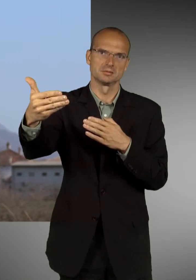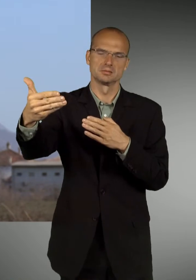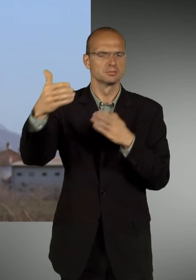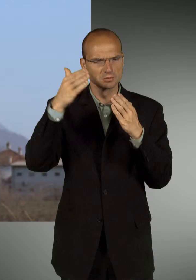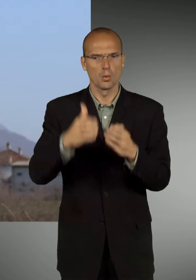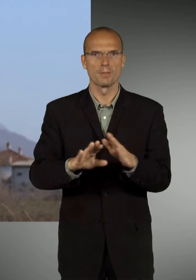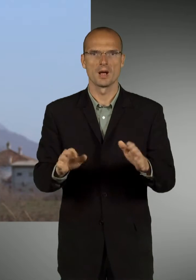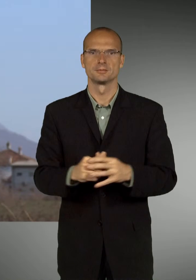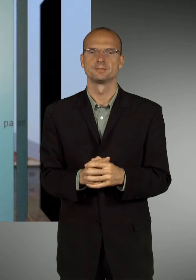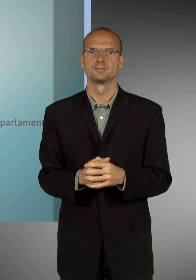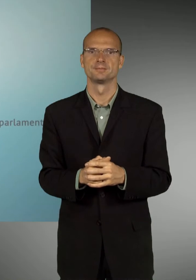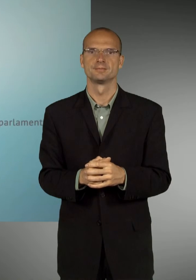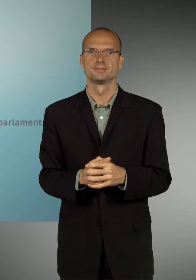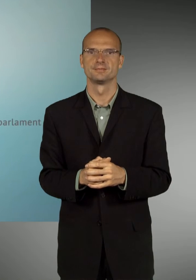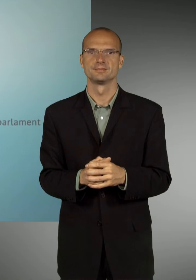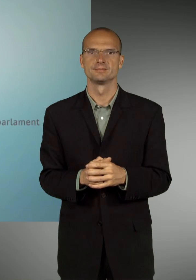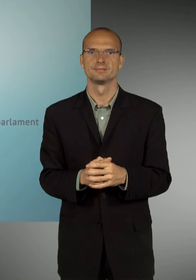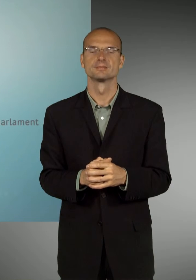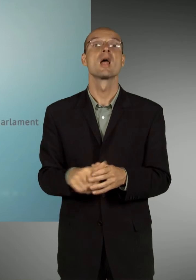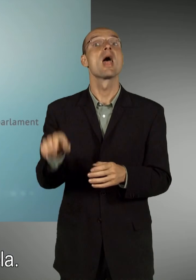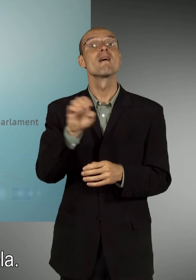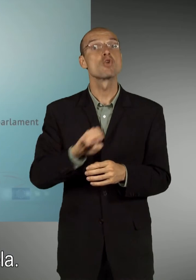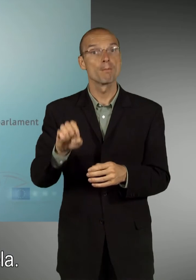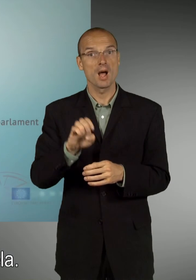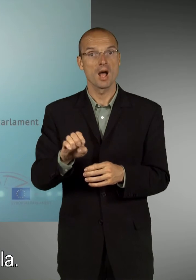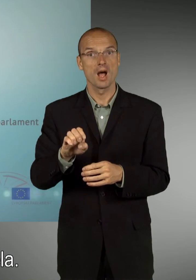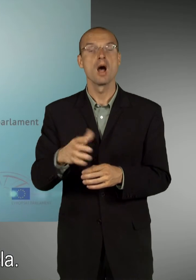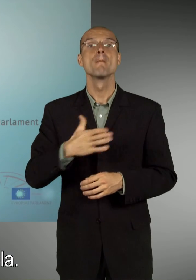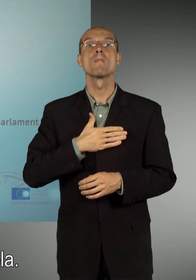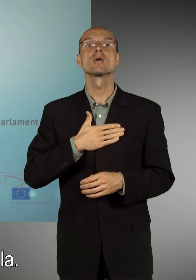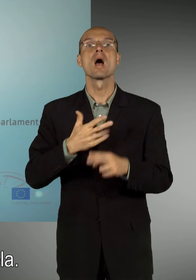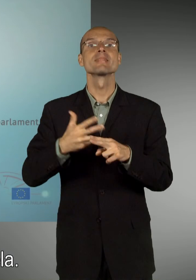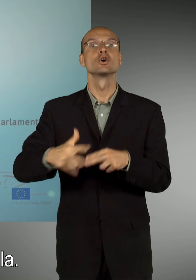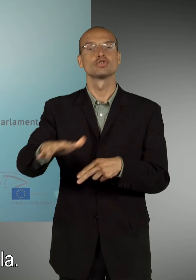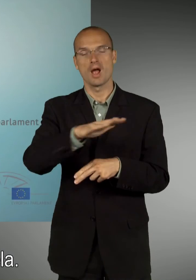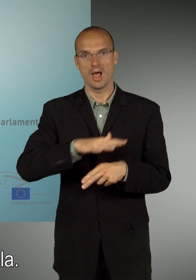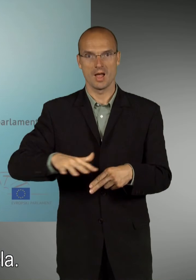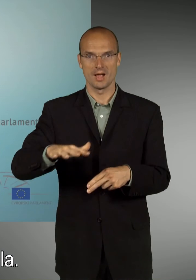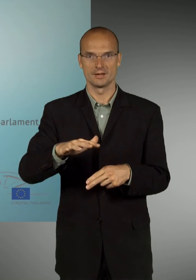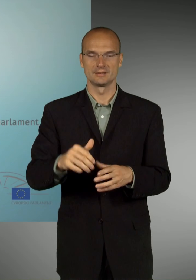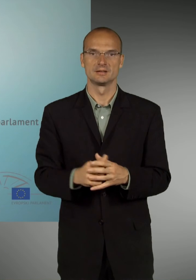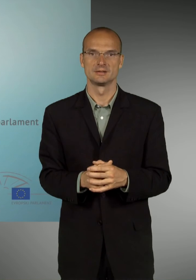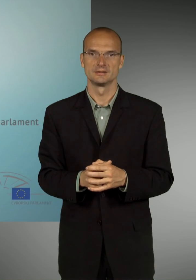appunto in un futuro. Evropa, moja dežela.